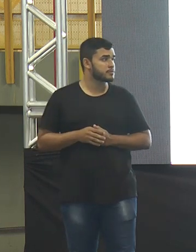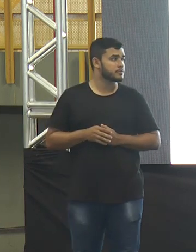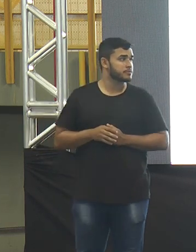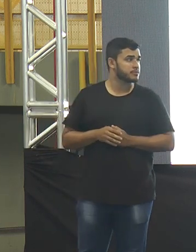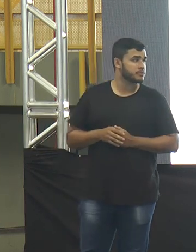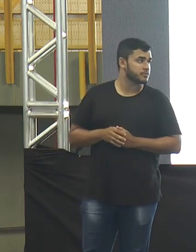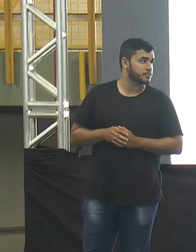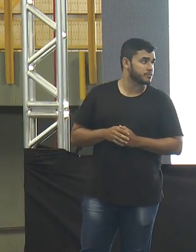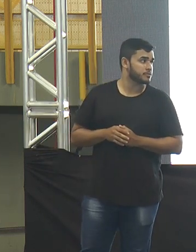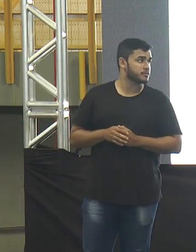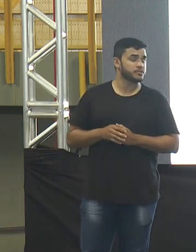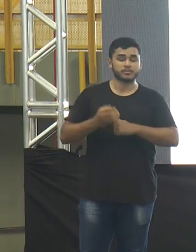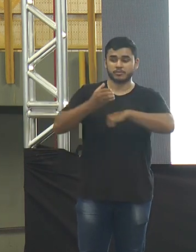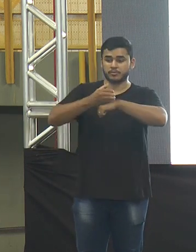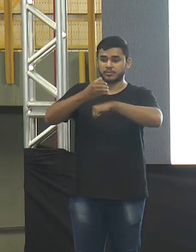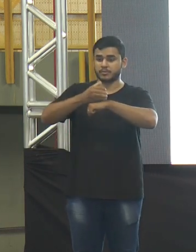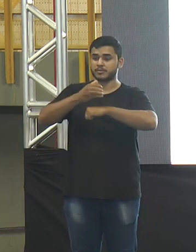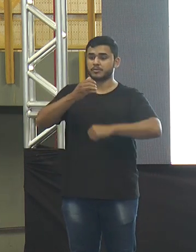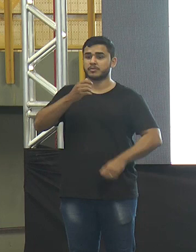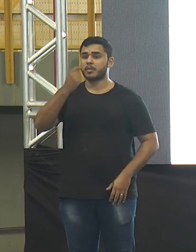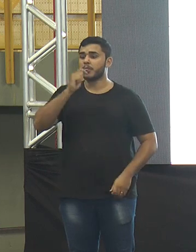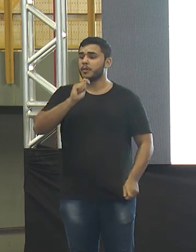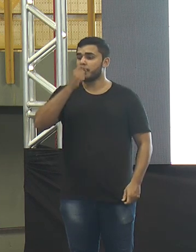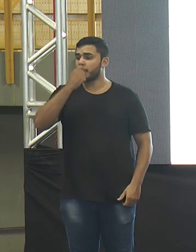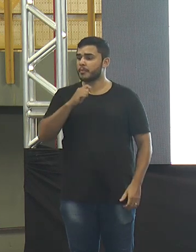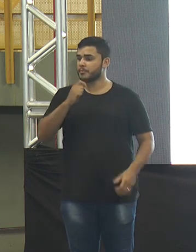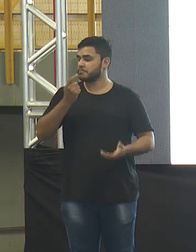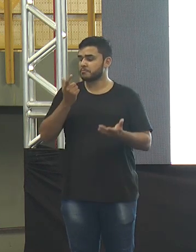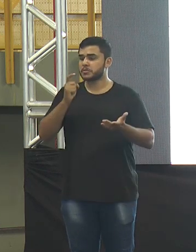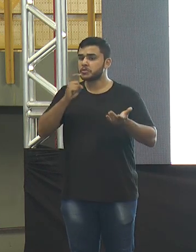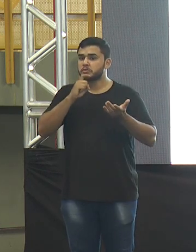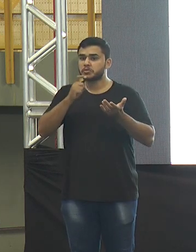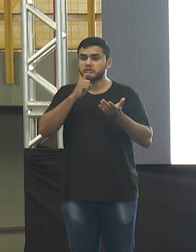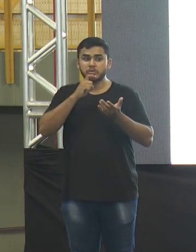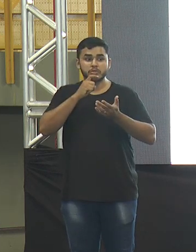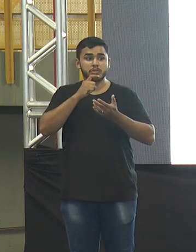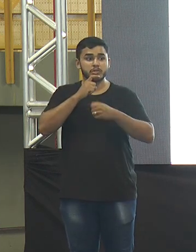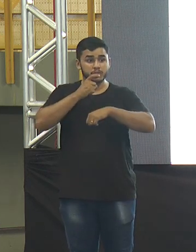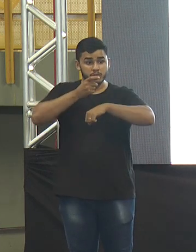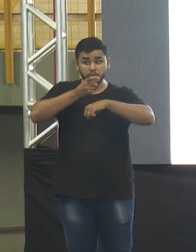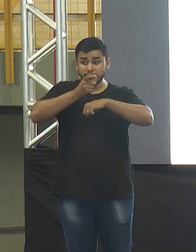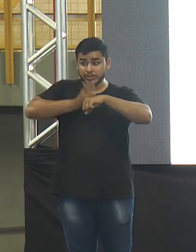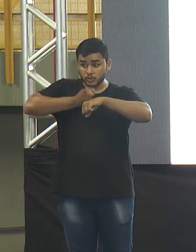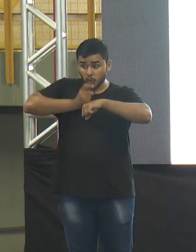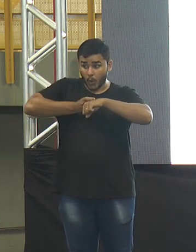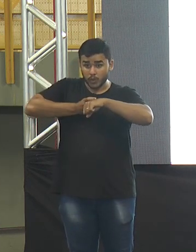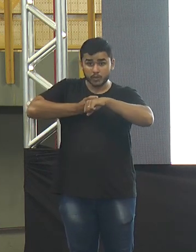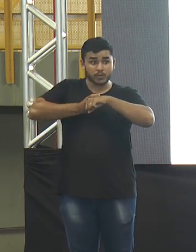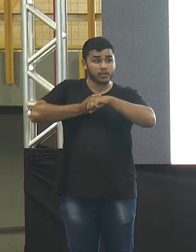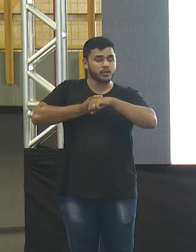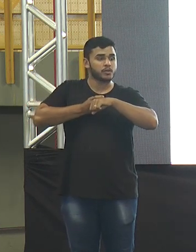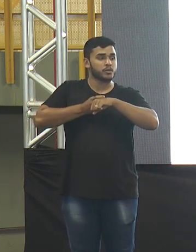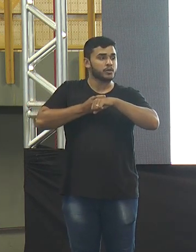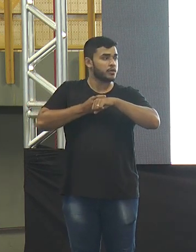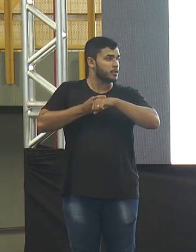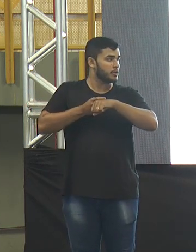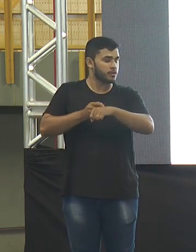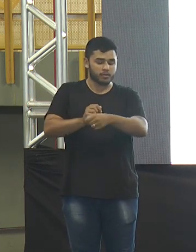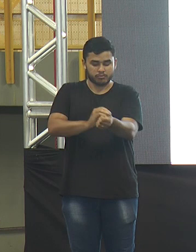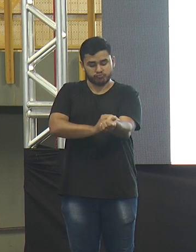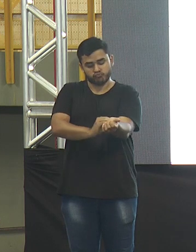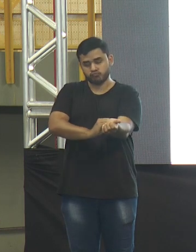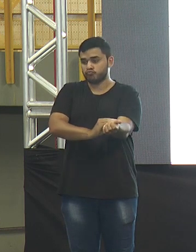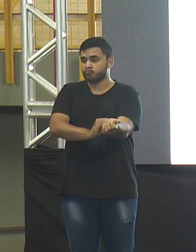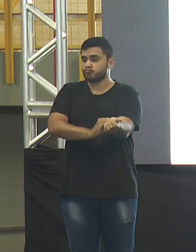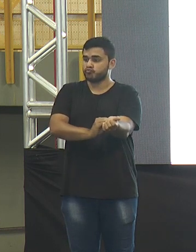uma garrafa com água gelada, um picolé, uma pedra de gelo, qualquer coisa que esteja no estado físico sólido. Tu pegou o gelo, passou na tua